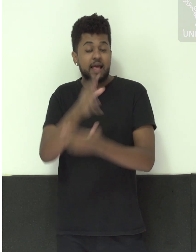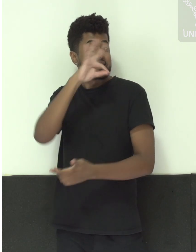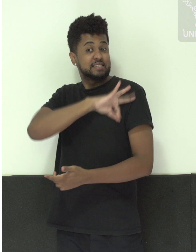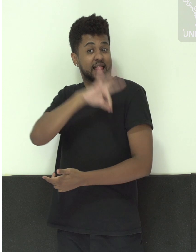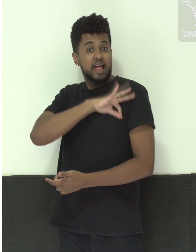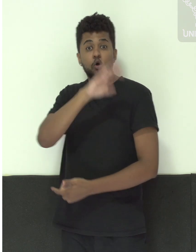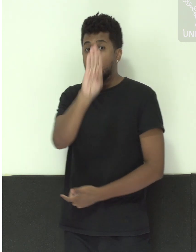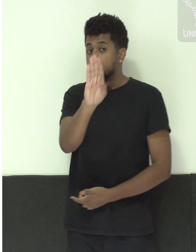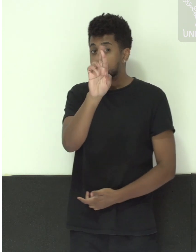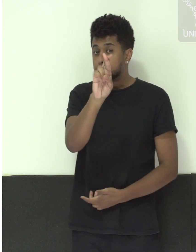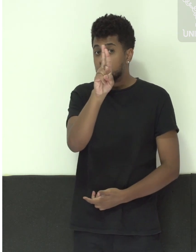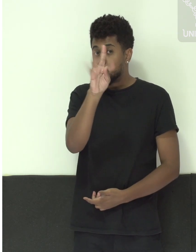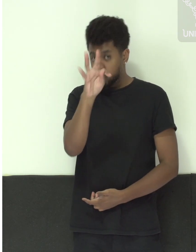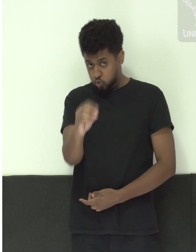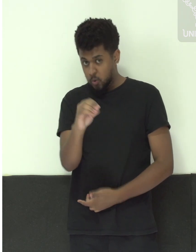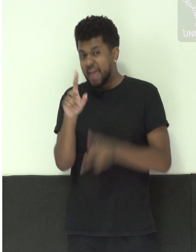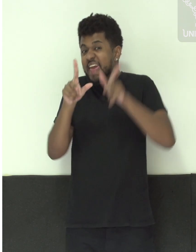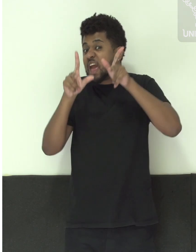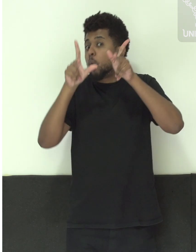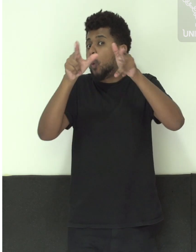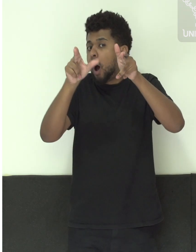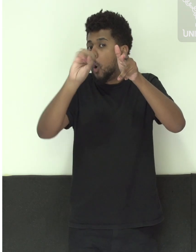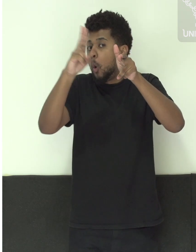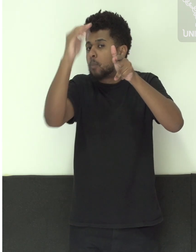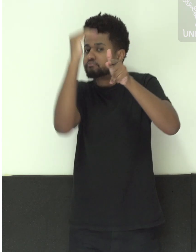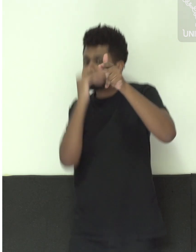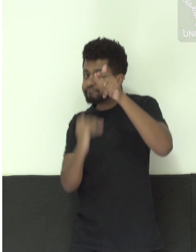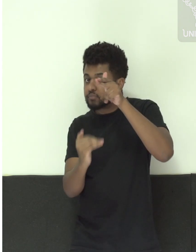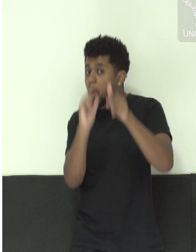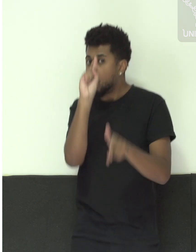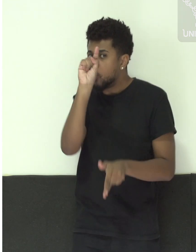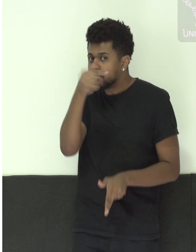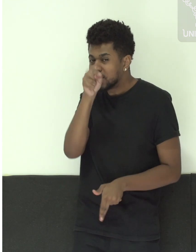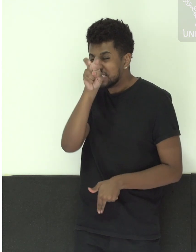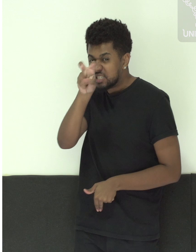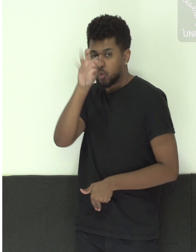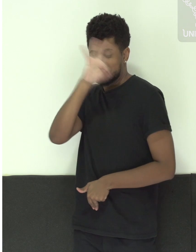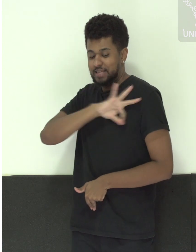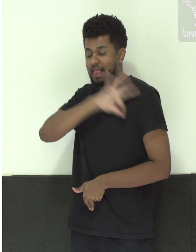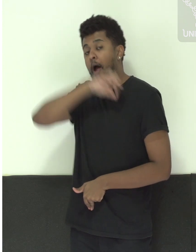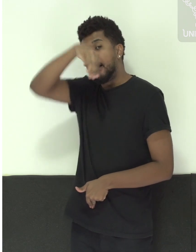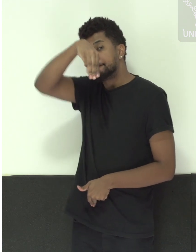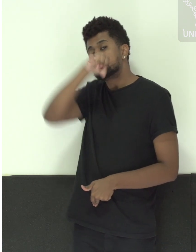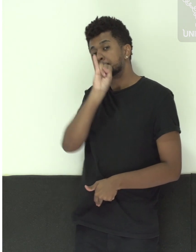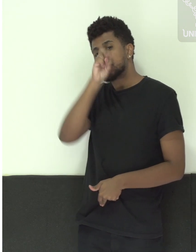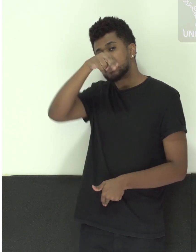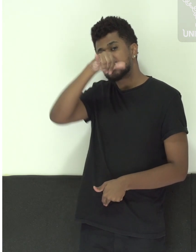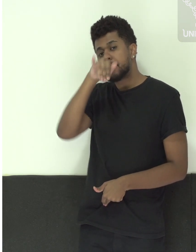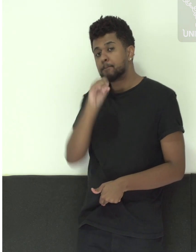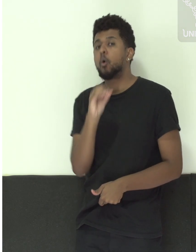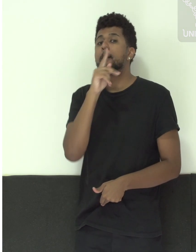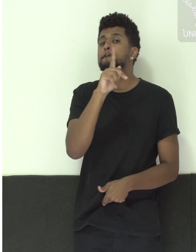familiar bruta igual ou inferior a 1,5 do salário mínimo per